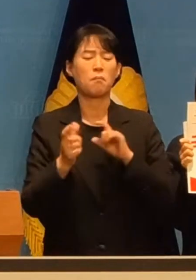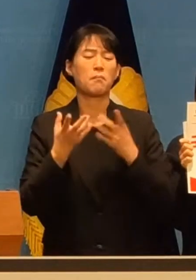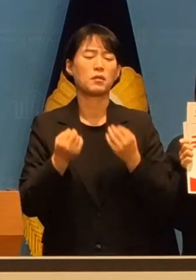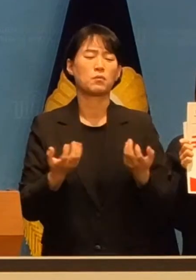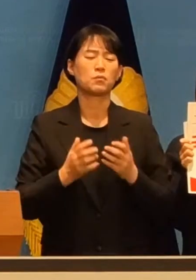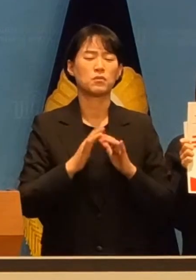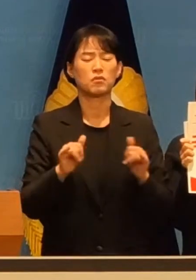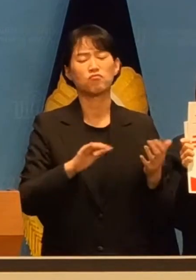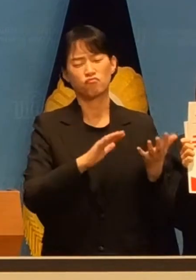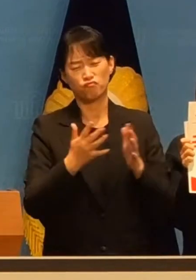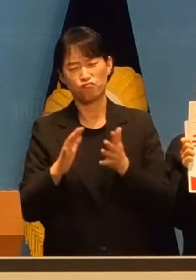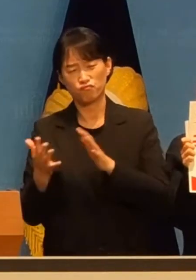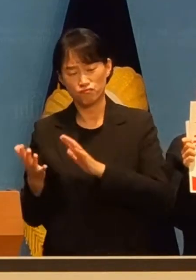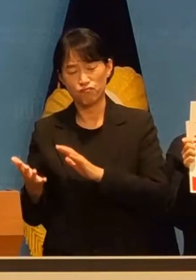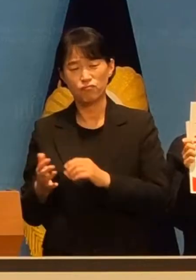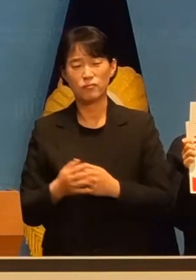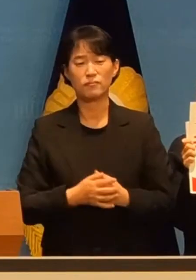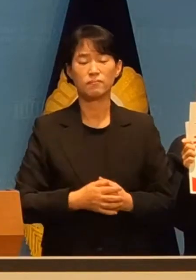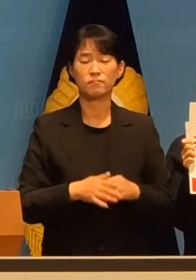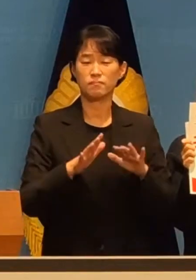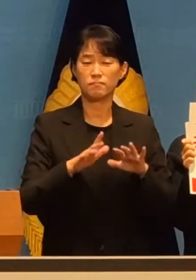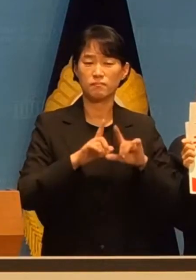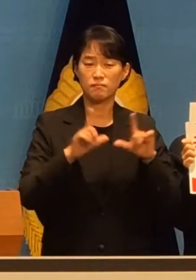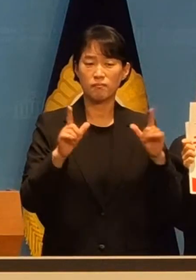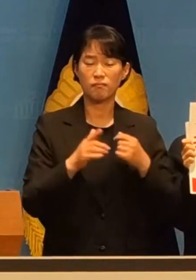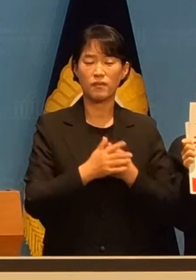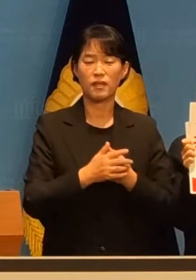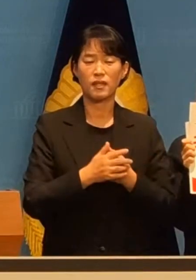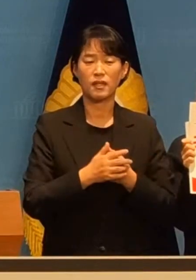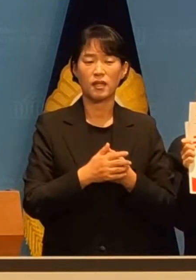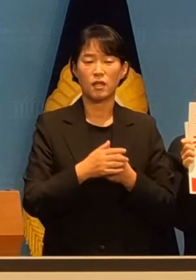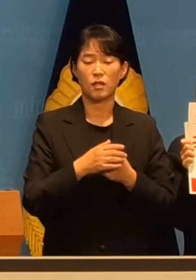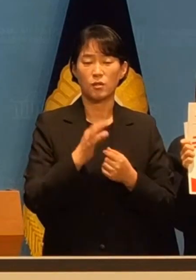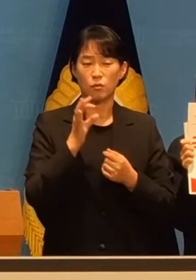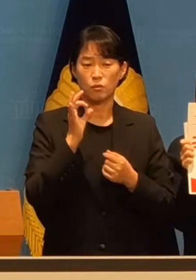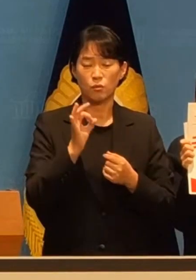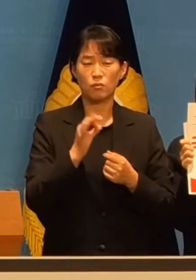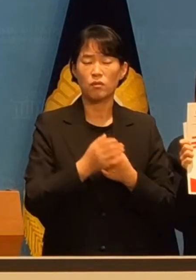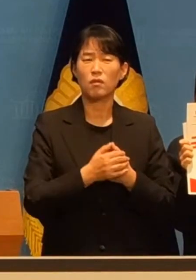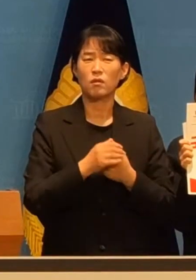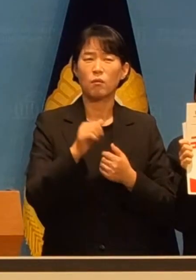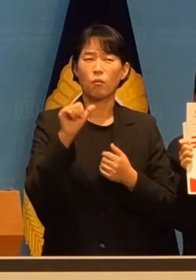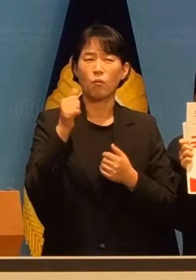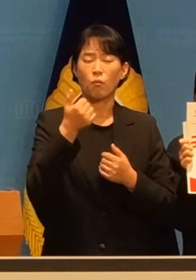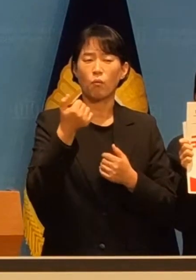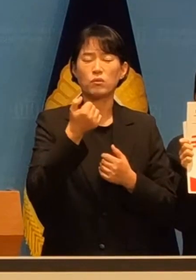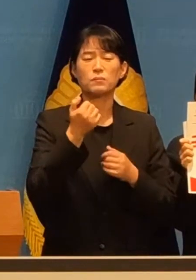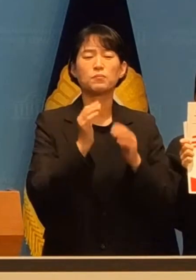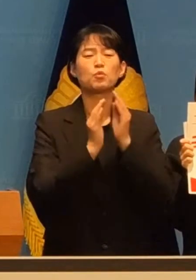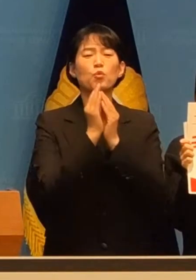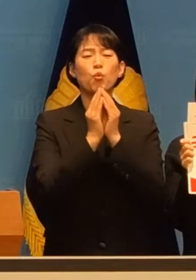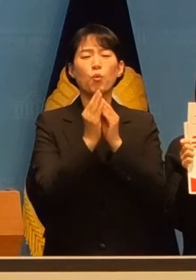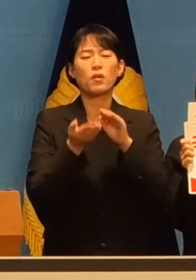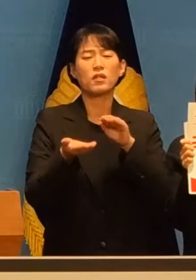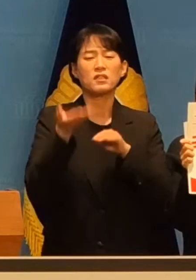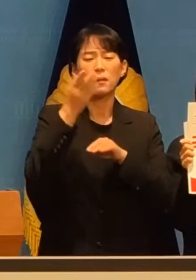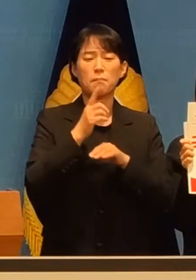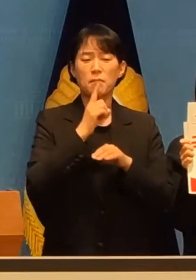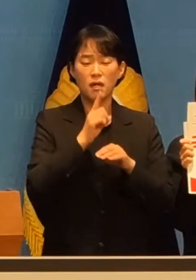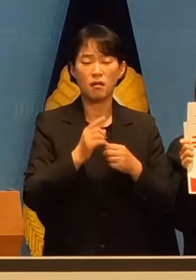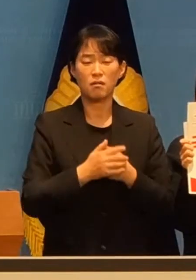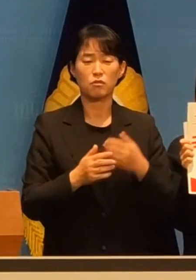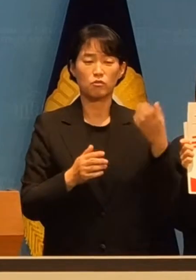죽어가고 있습니다. 올해 쿠팡 매출이 50조 원을 돌파할 것이라고 합니다. 그 매출의